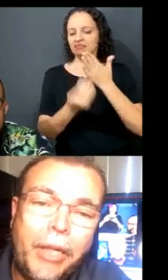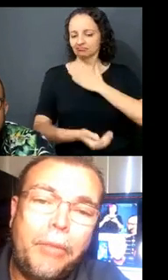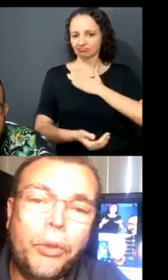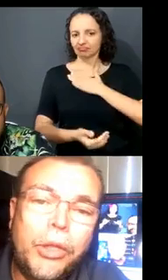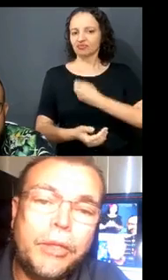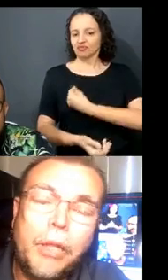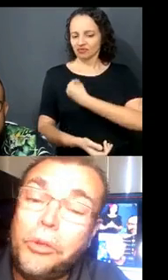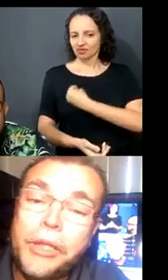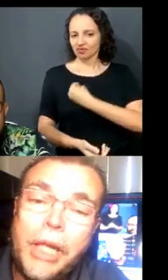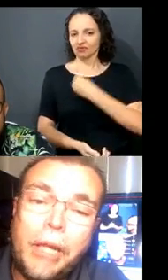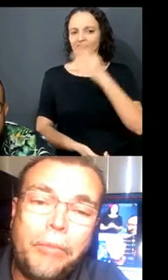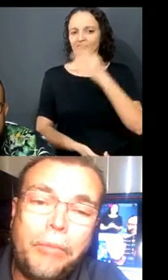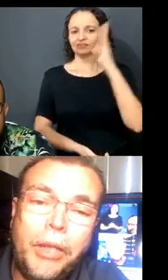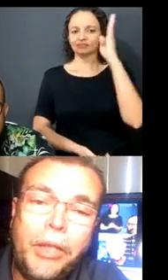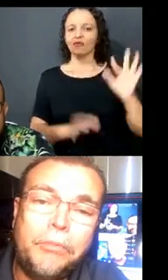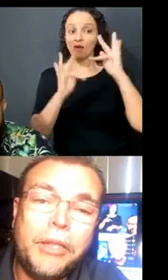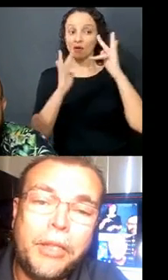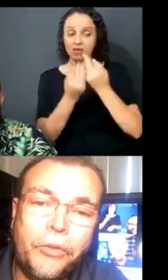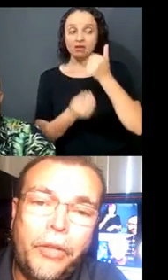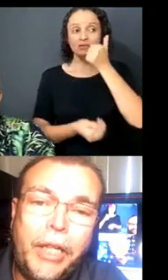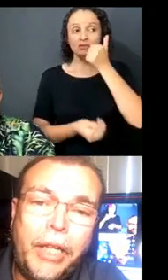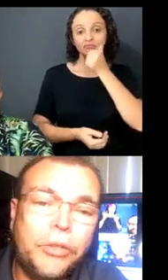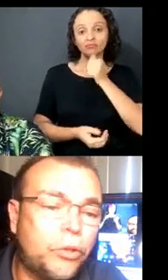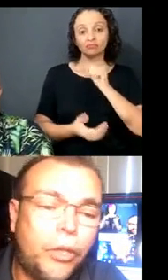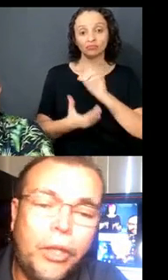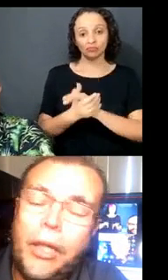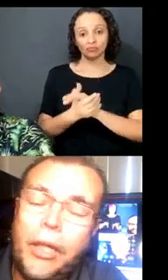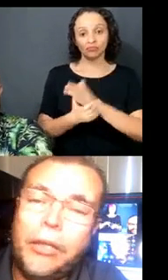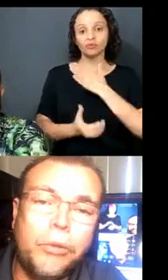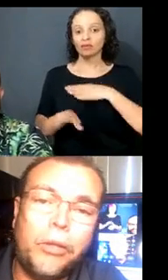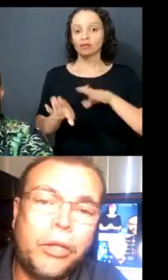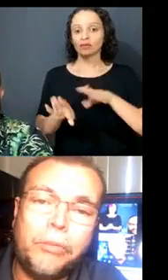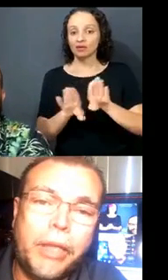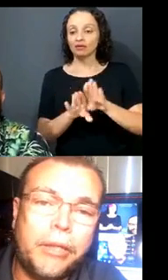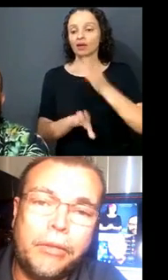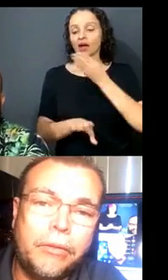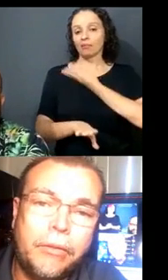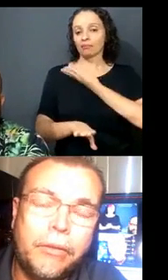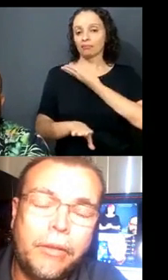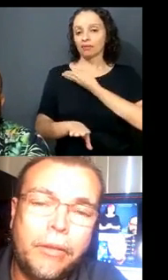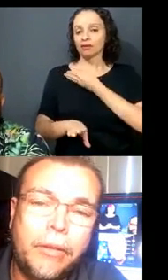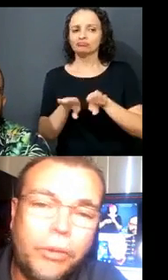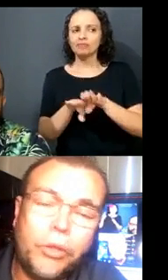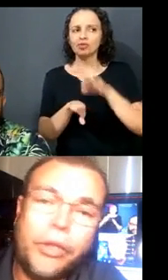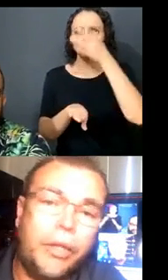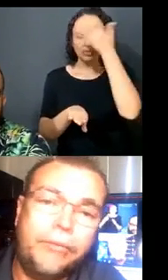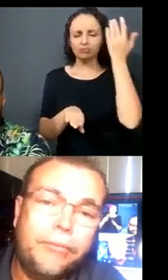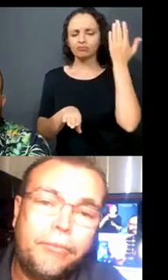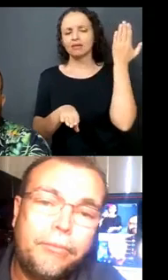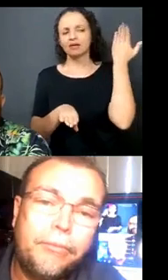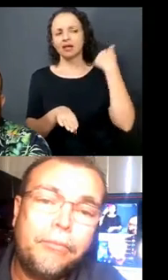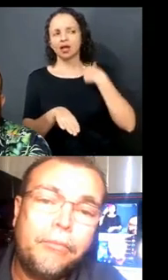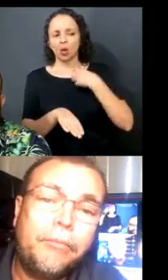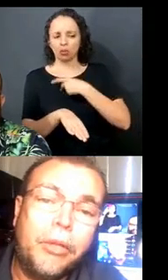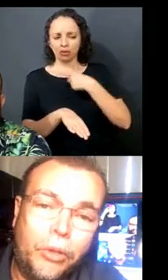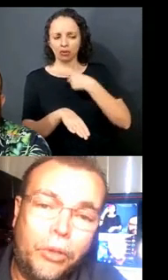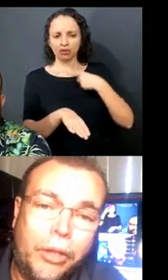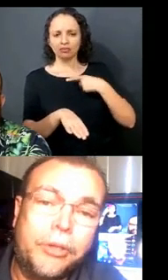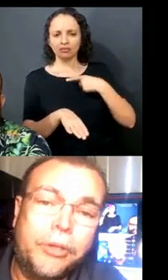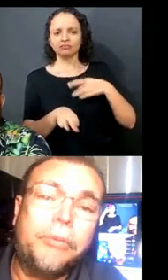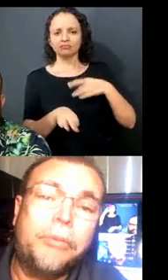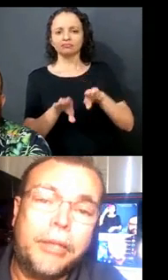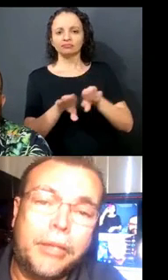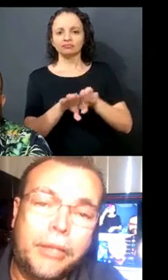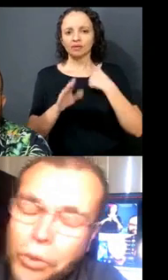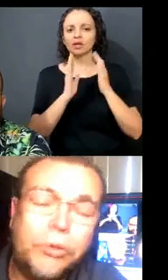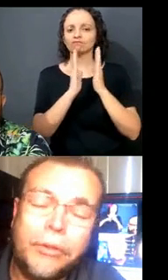família da minha esposa, tenho meus amigos, tenho as minhas ex-ovelhas. Eu estou orando muito pelo nosso Brasil. Como eu estou orando? Pelo nosso